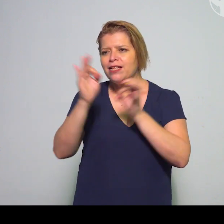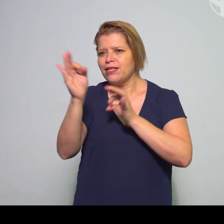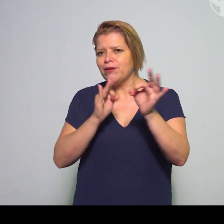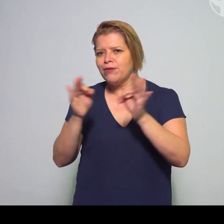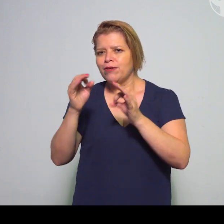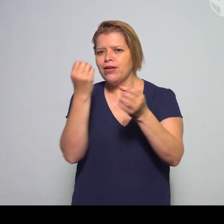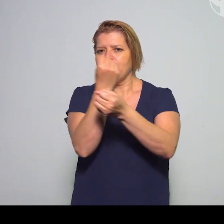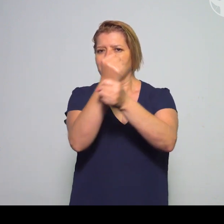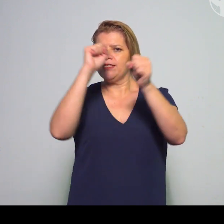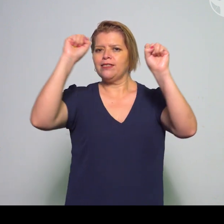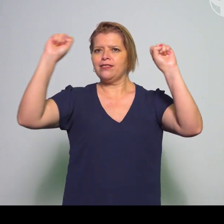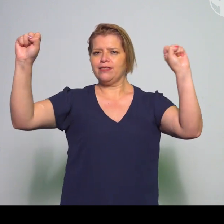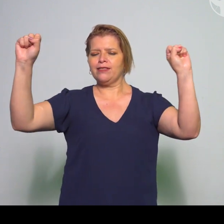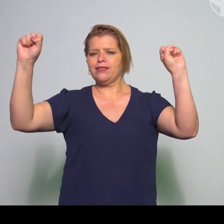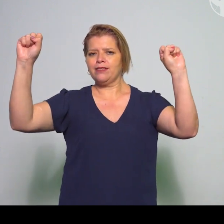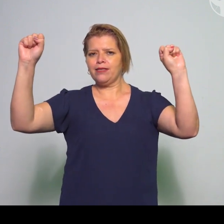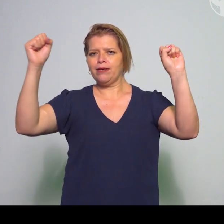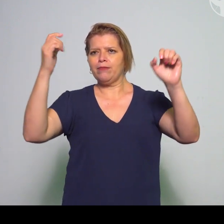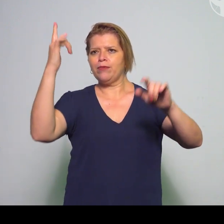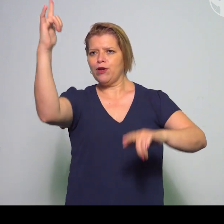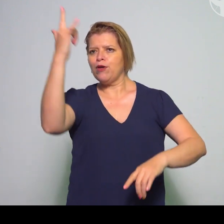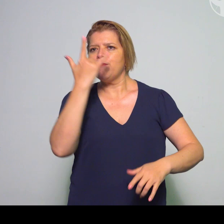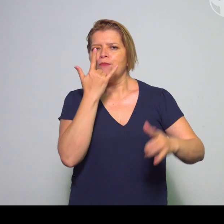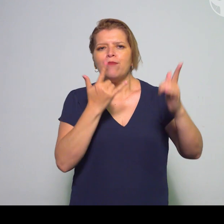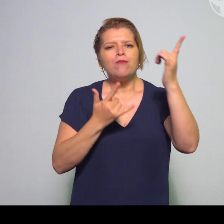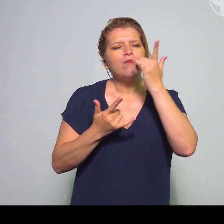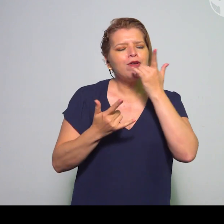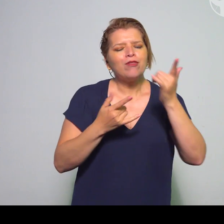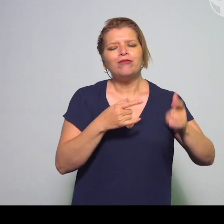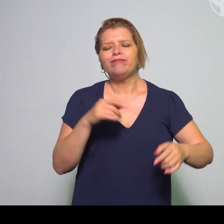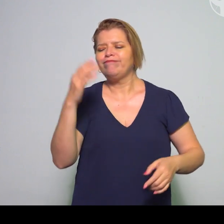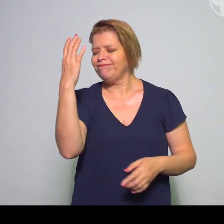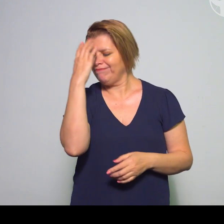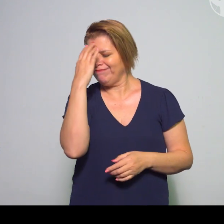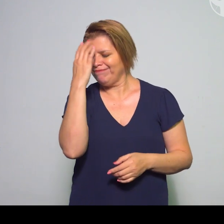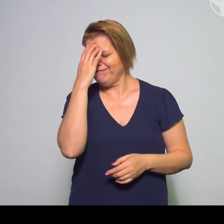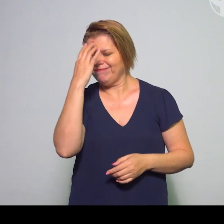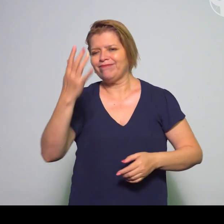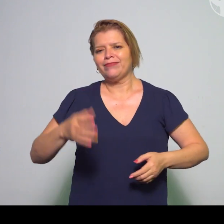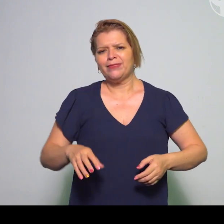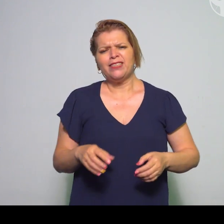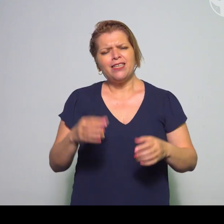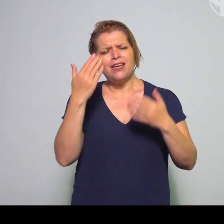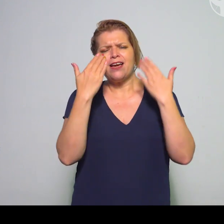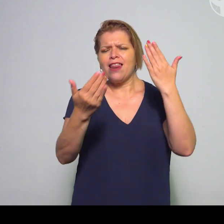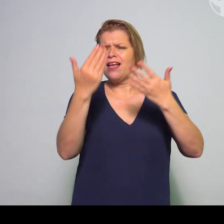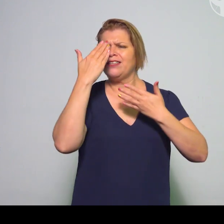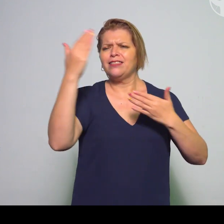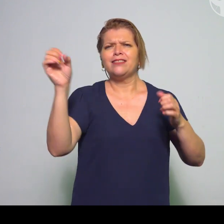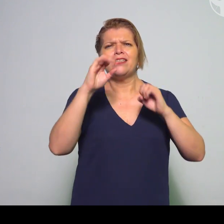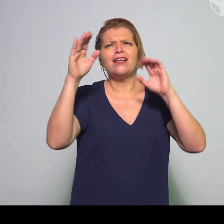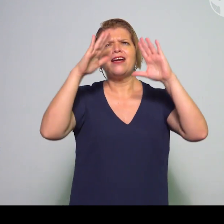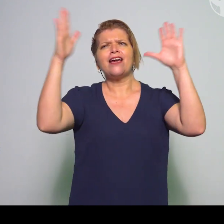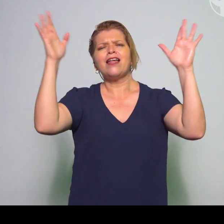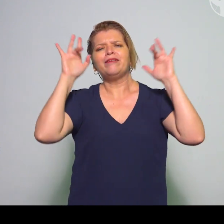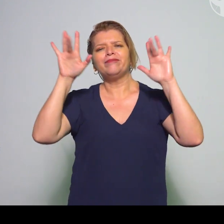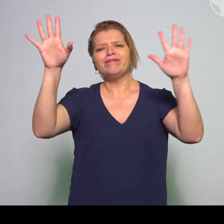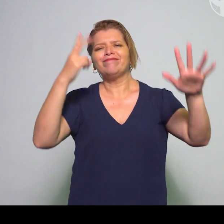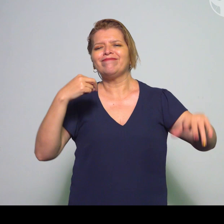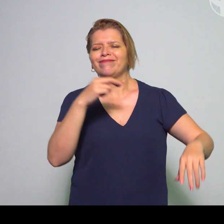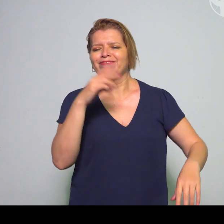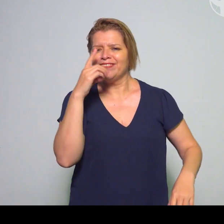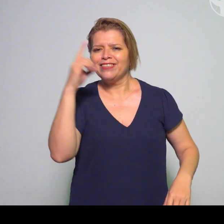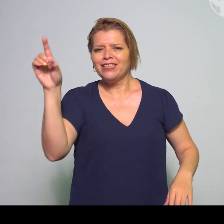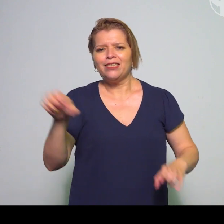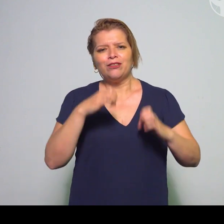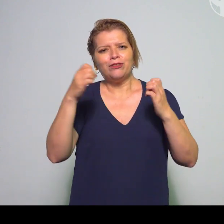su pueblo la salvación mediante el perdón de sus pecados, gracias a la entrañable misericordia de nuestro